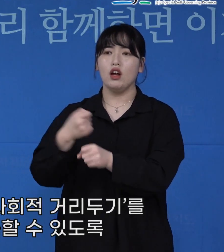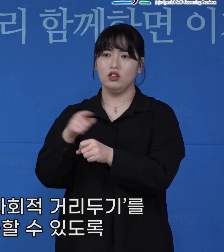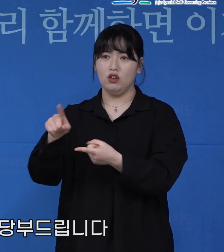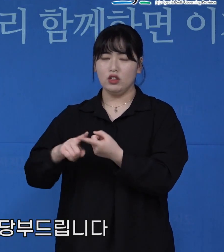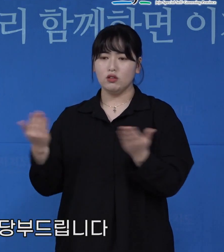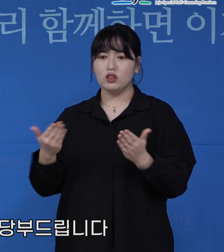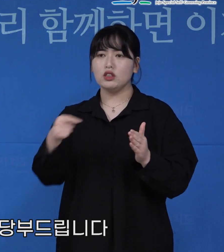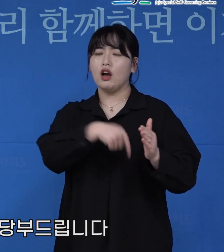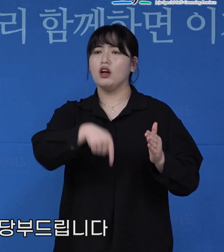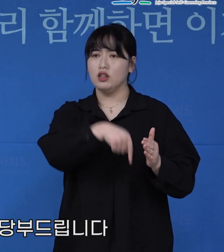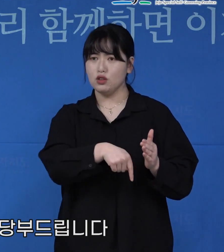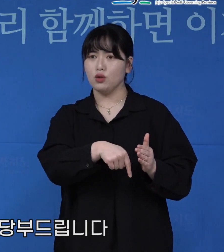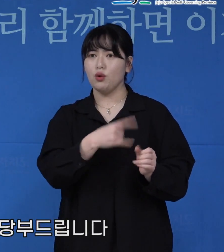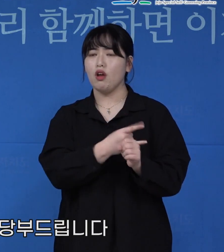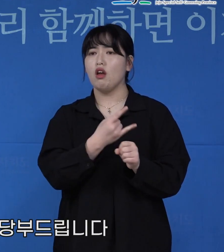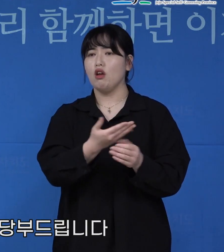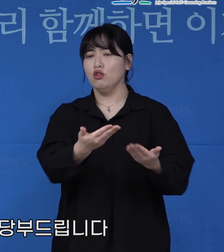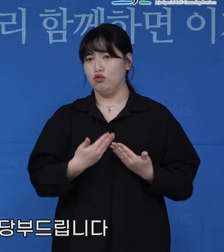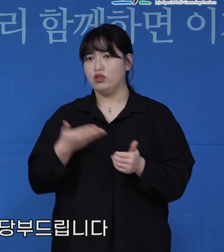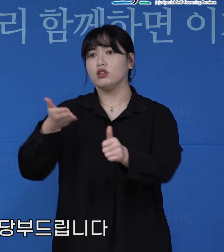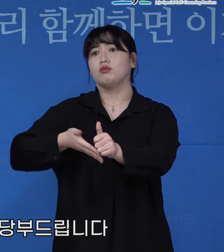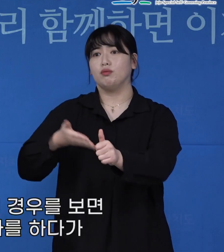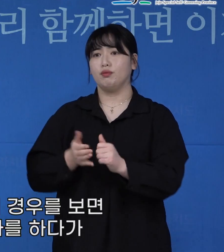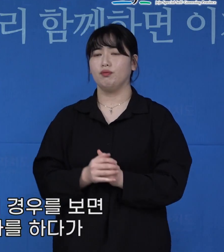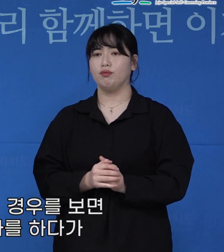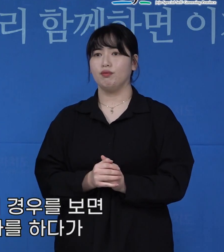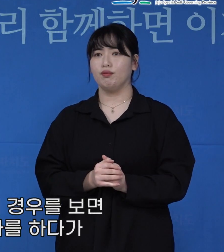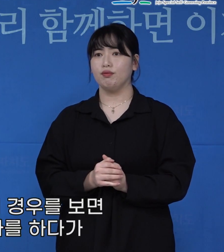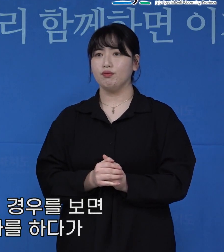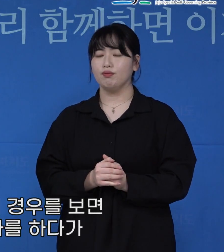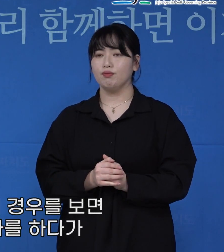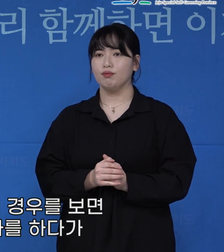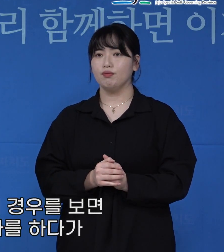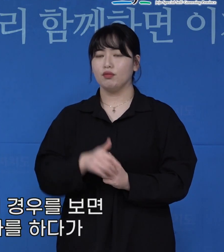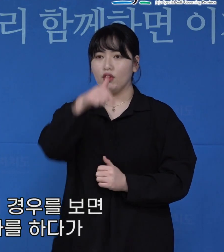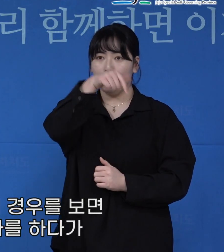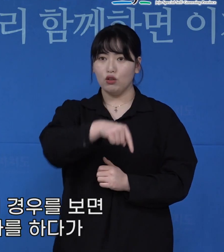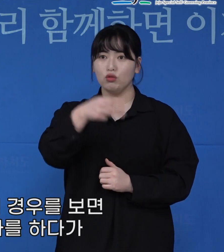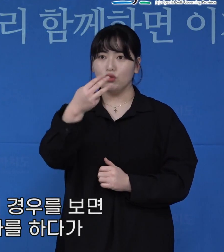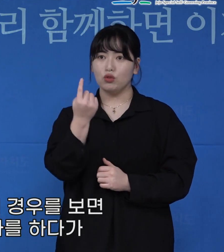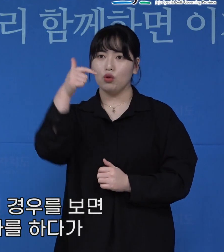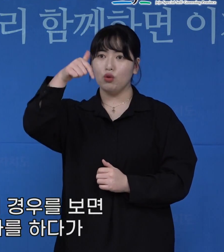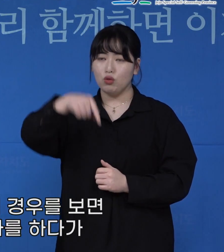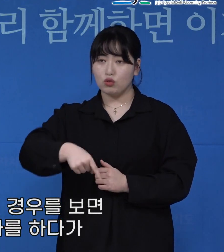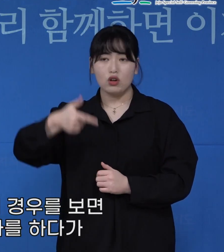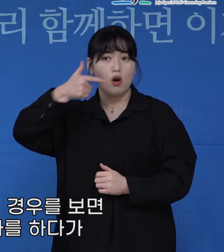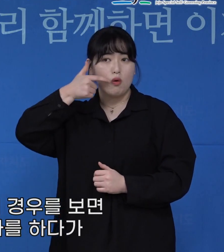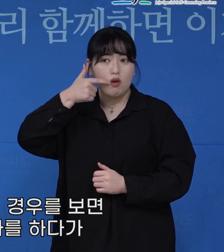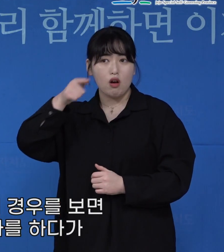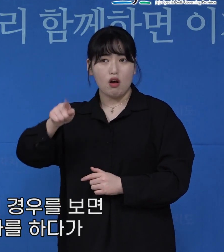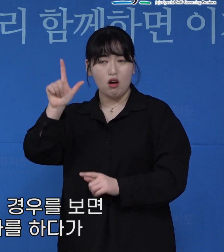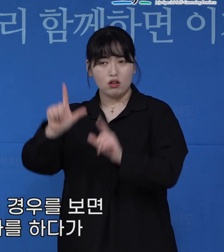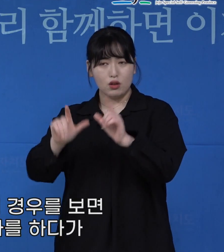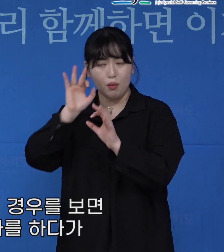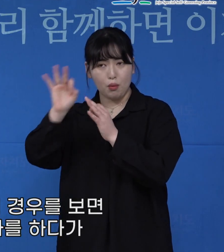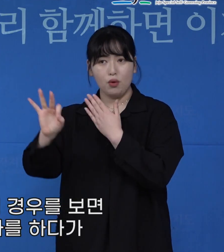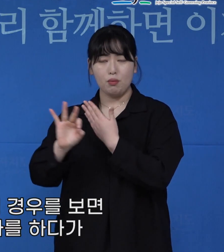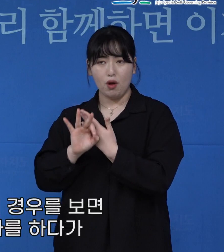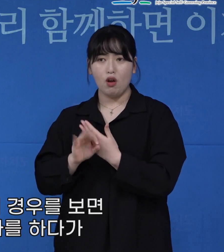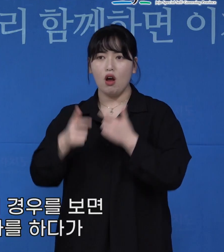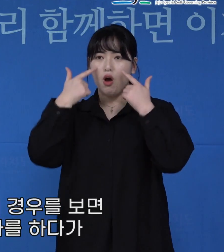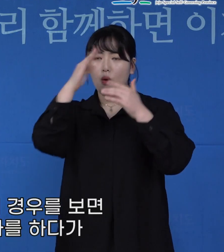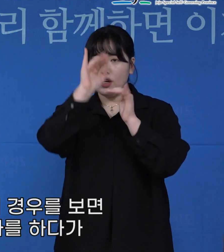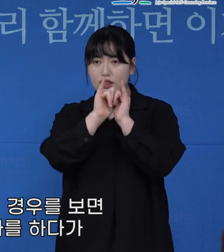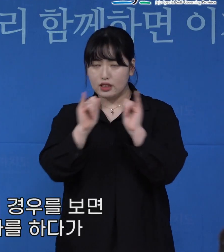있도록 협력해 주시기를 당부드립니다. 구로구 콜센터의 경우에 보면